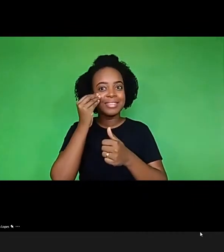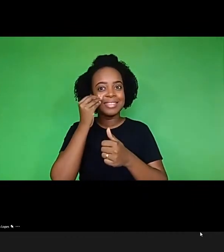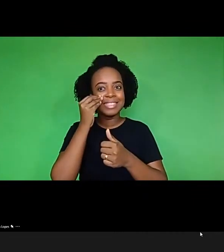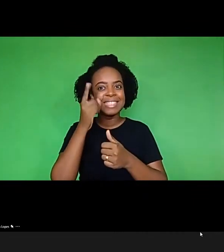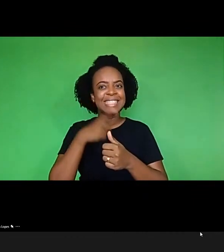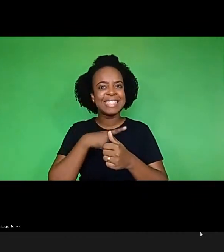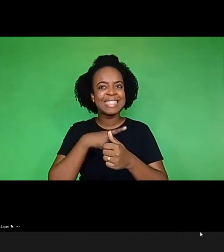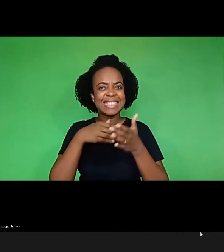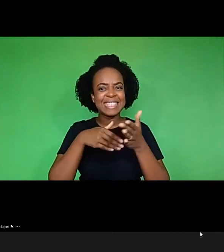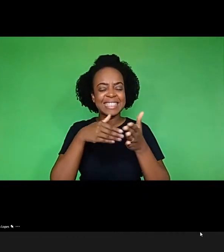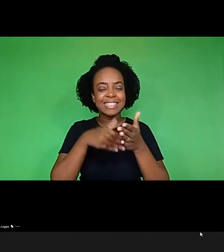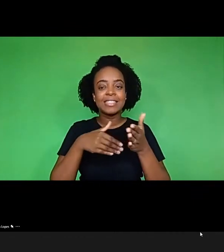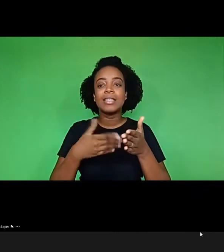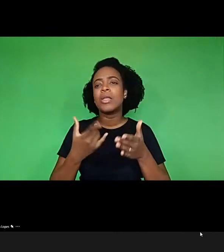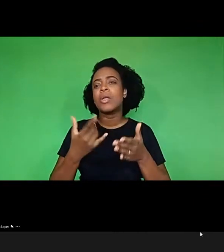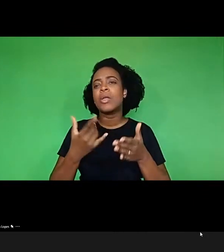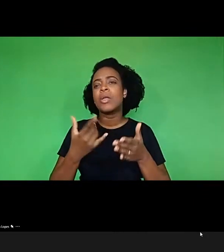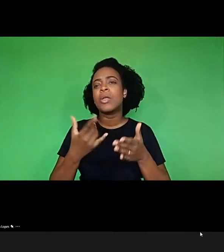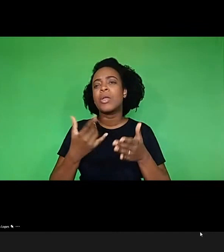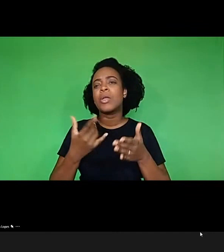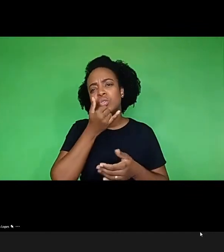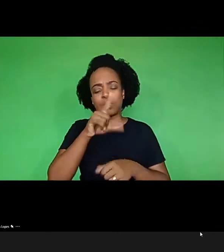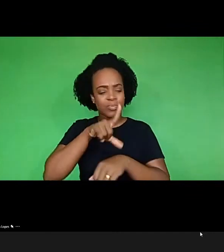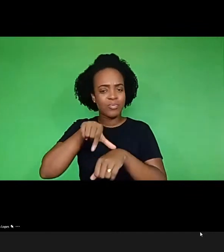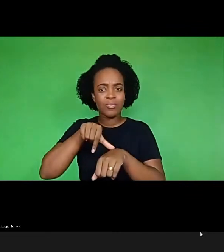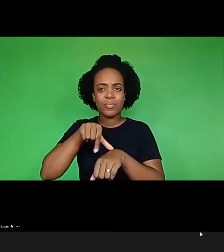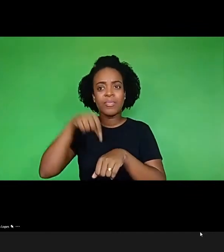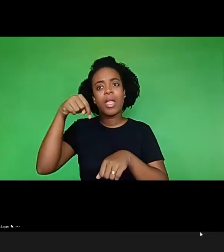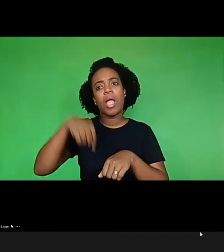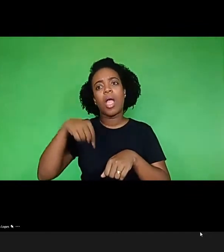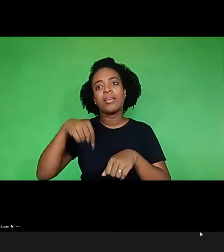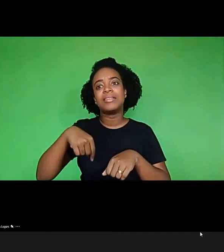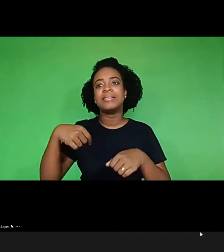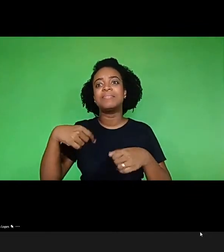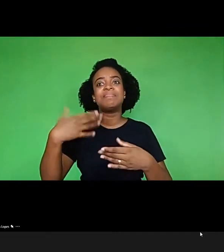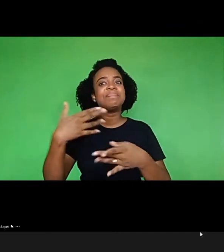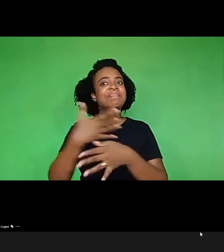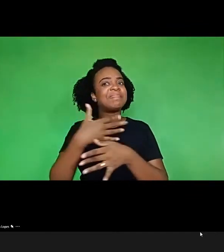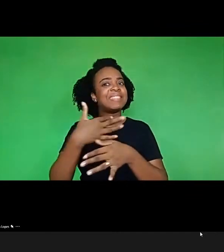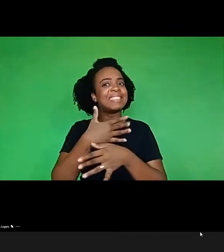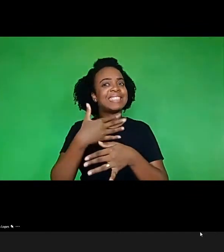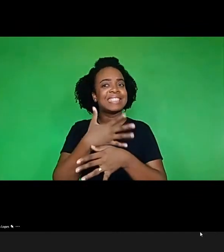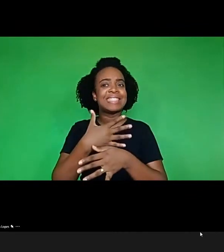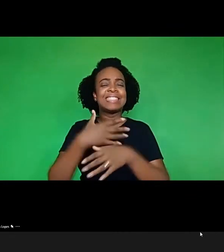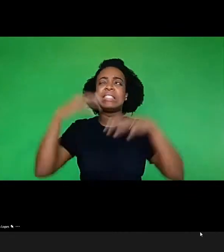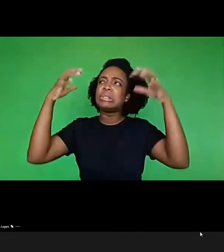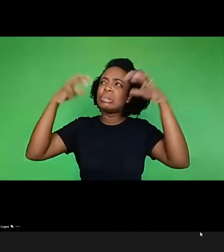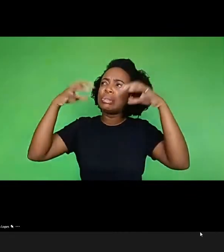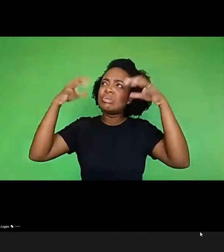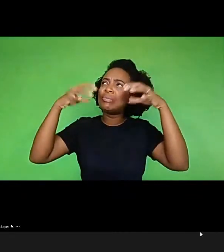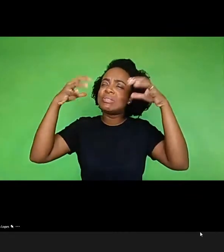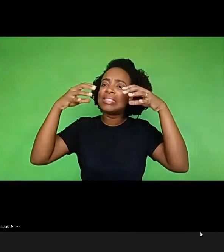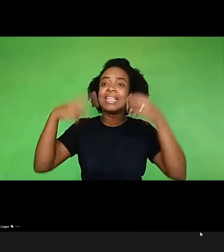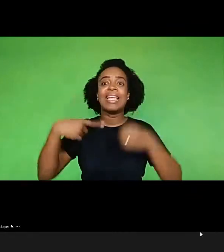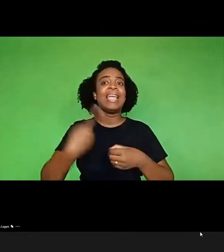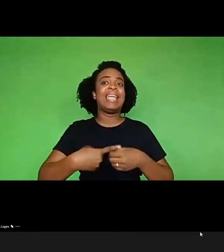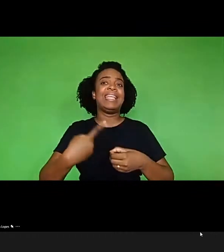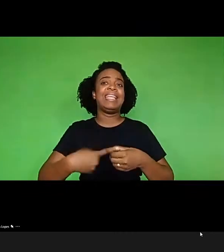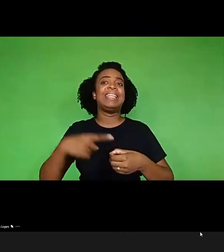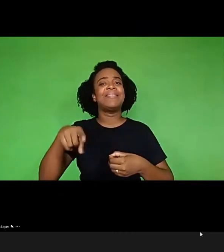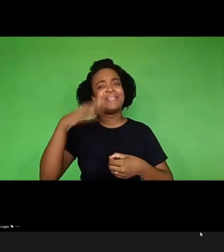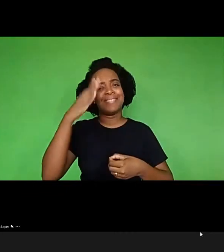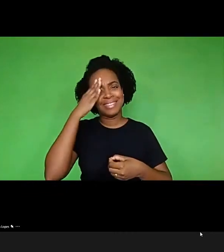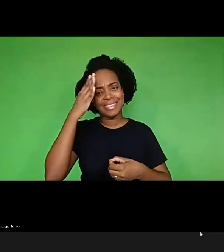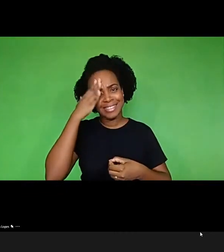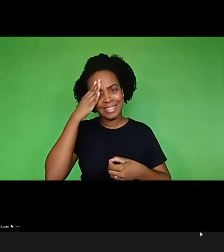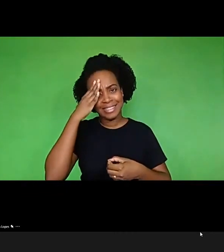desculpas pelo atraso, aqui na minha cidade está chovendo, e no interior vocês já sabem, né? A energia e a